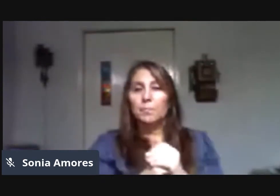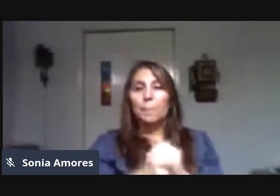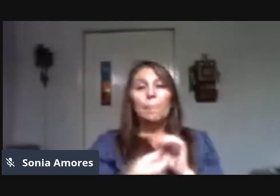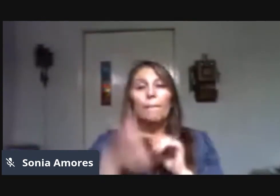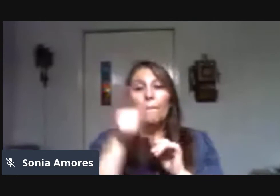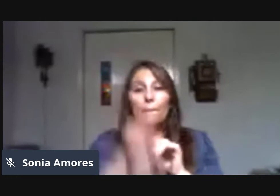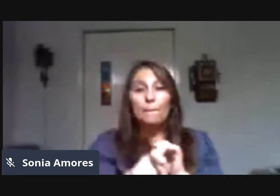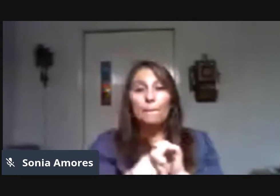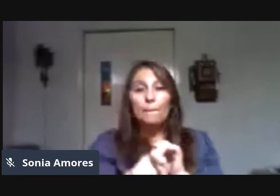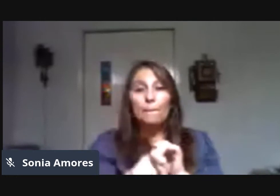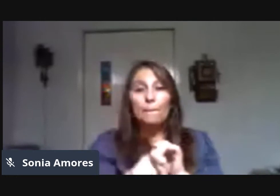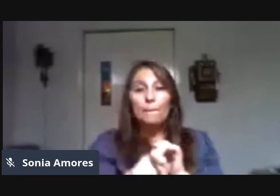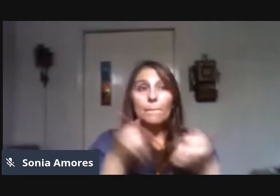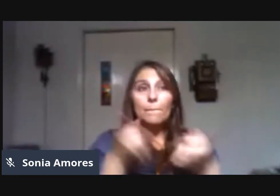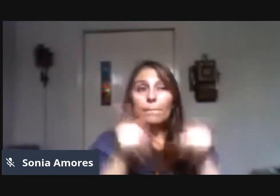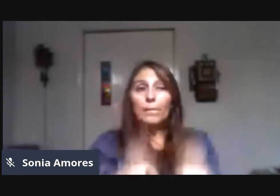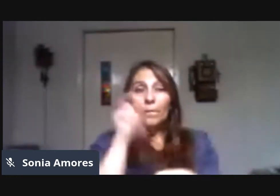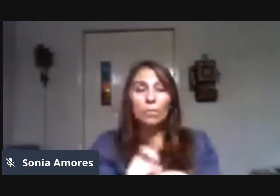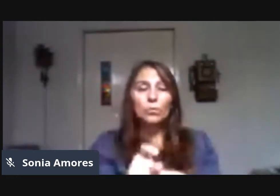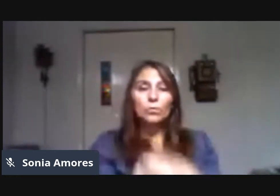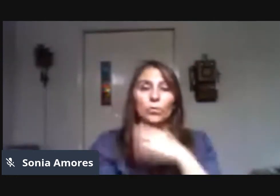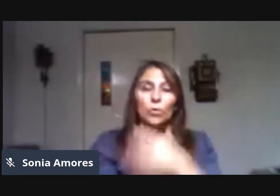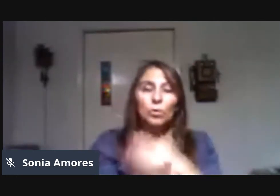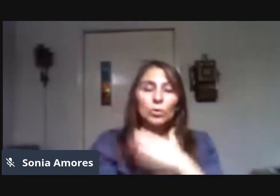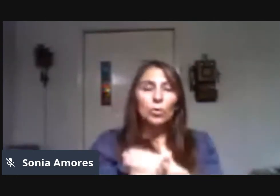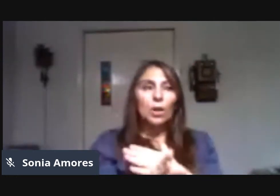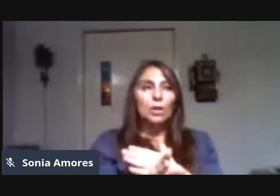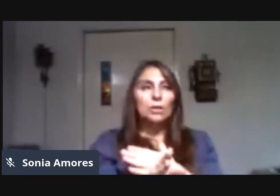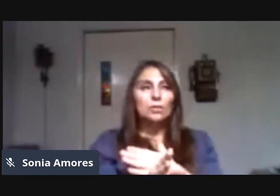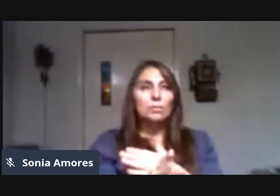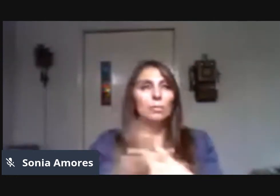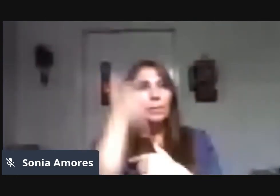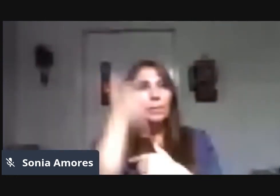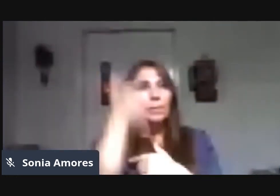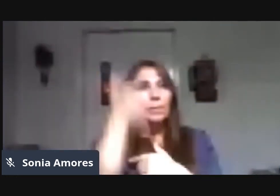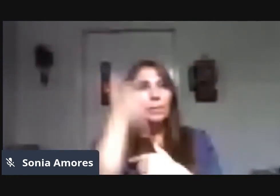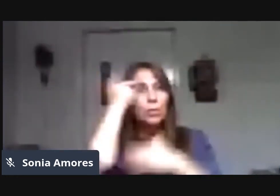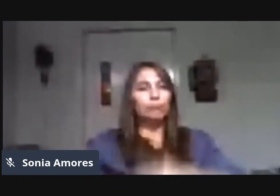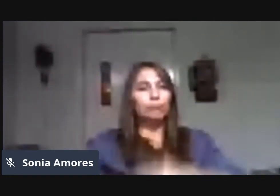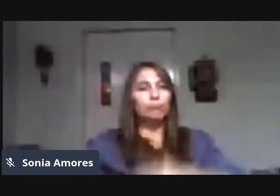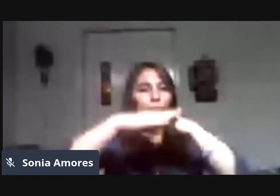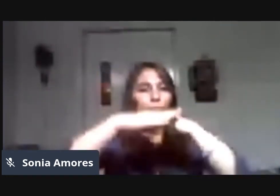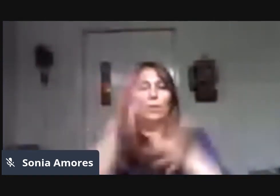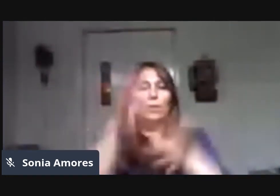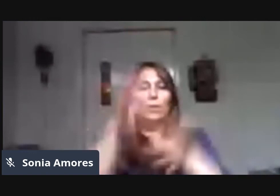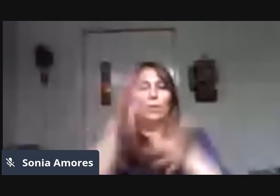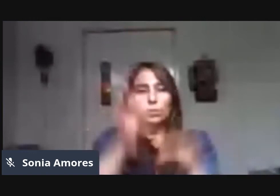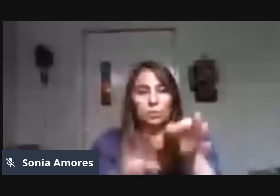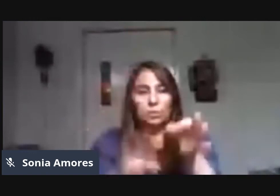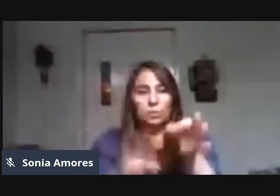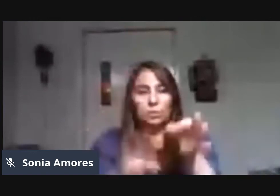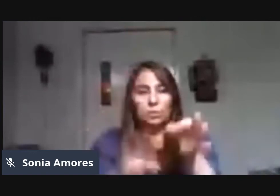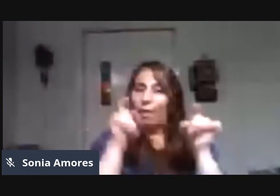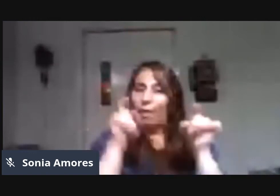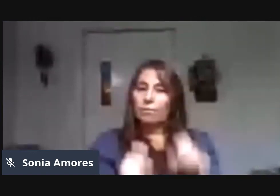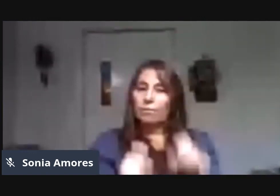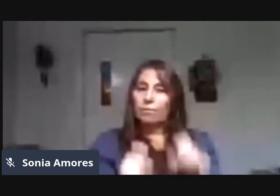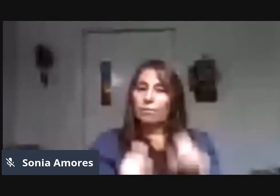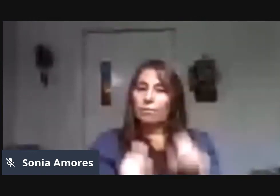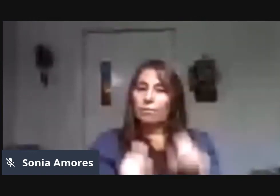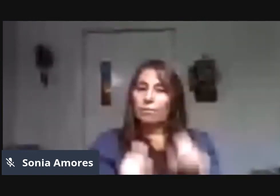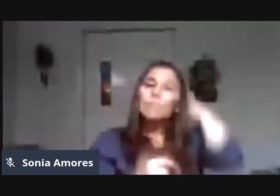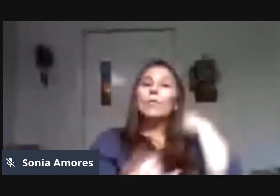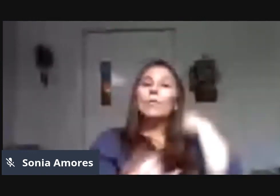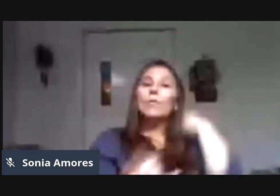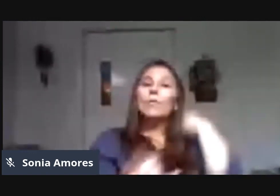debemos seguir propendiendo por derechos a la justicia y la igualdad. ya en el nivel de lo que pasa en